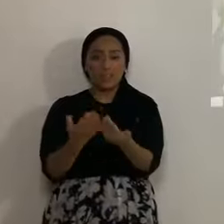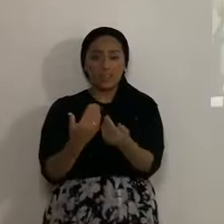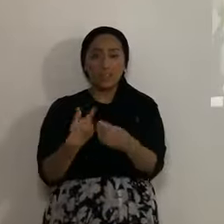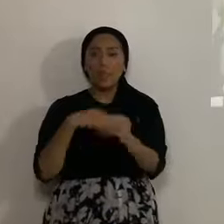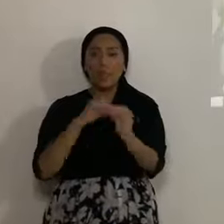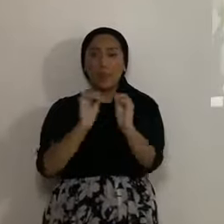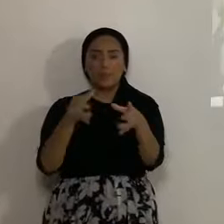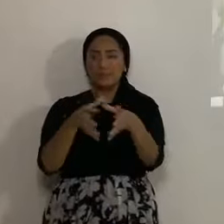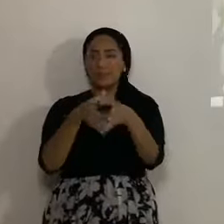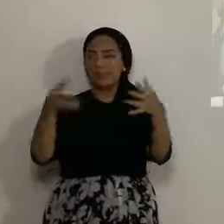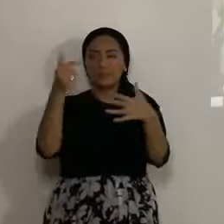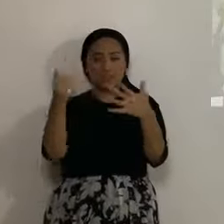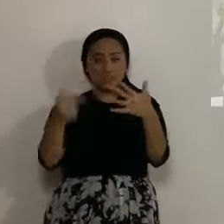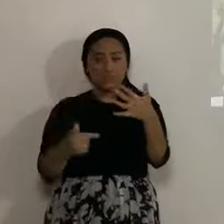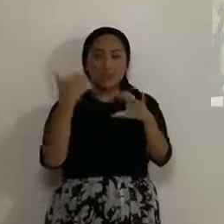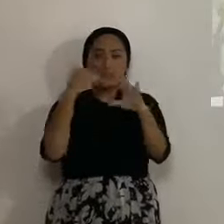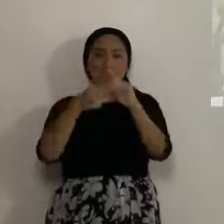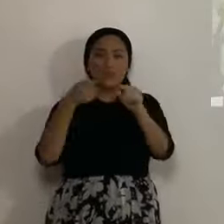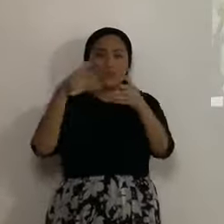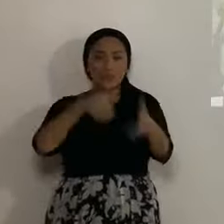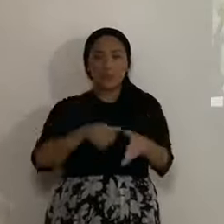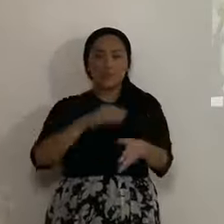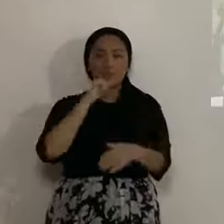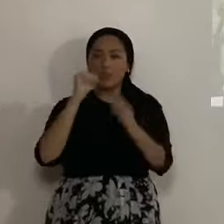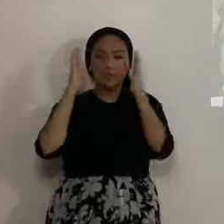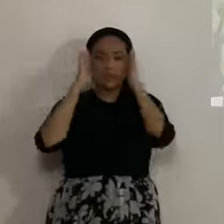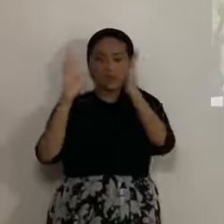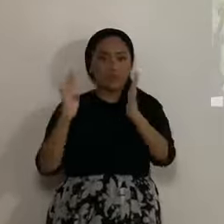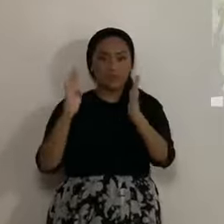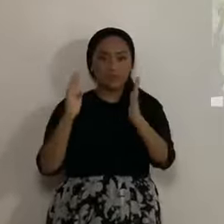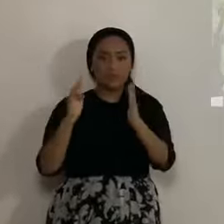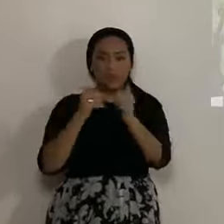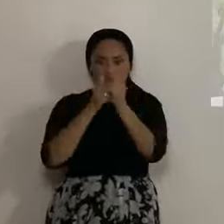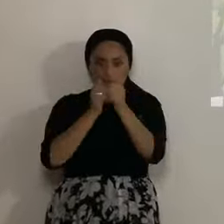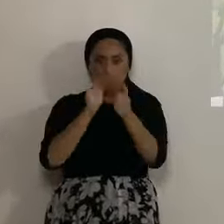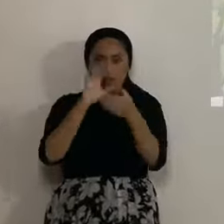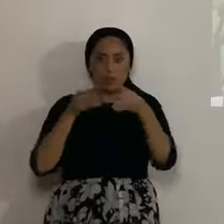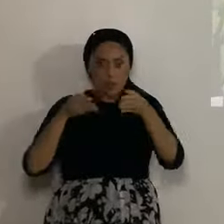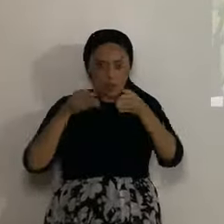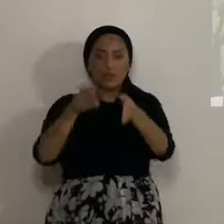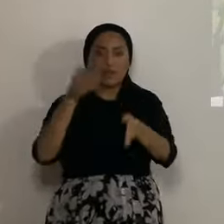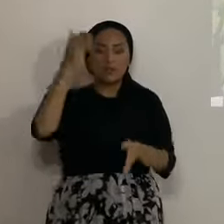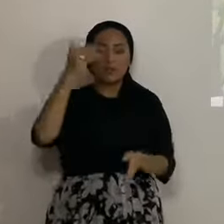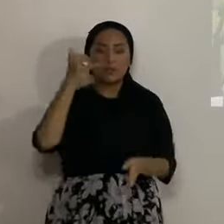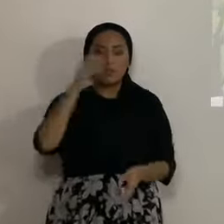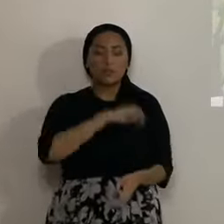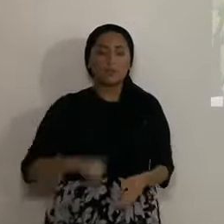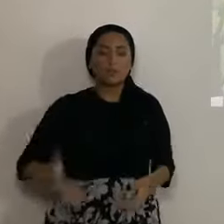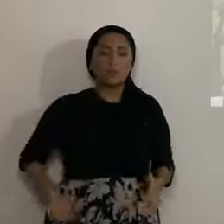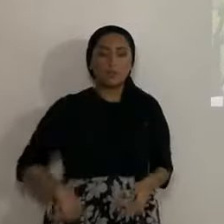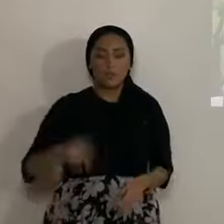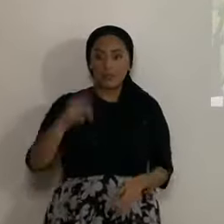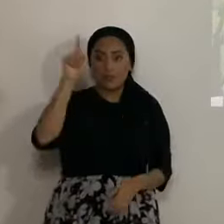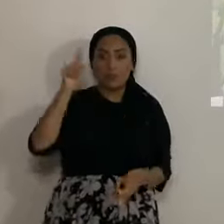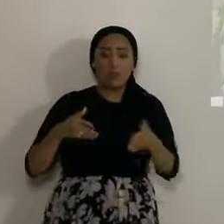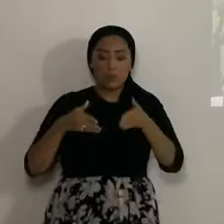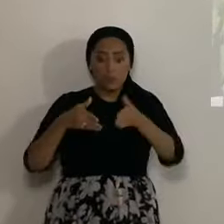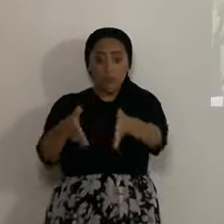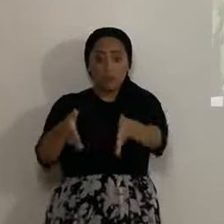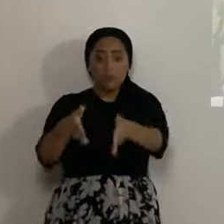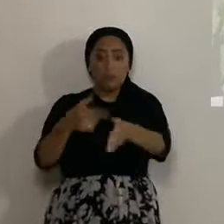te va a poner muchas cosas, son mensajeros de muerte, no les hagas caso, sigue tu camino. ¿Quién es Yasu HaMashiach? Porque Él es el camino,